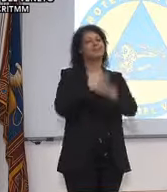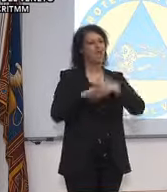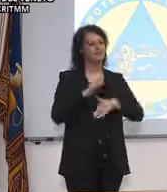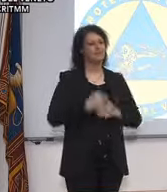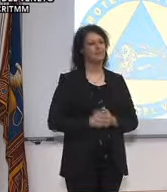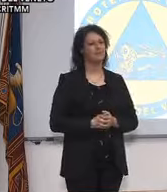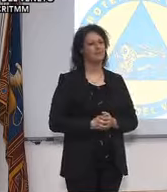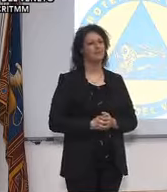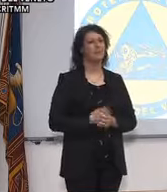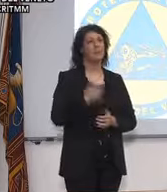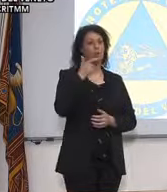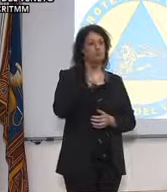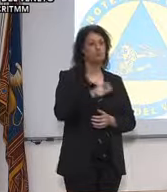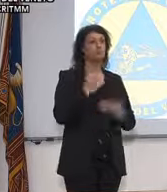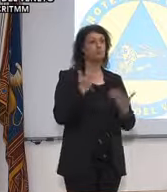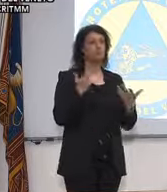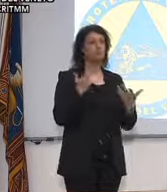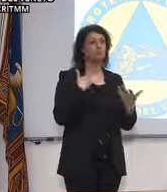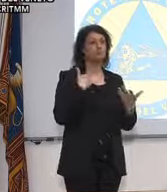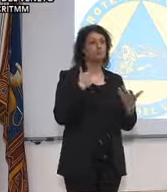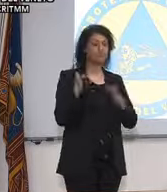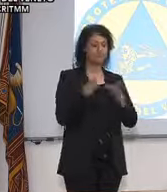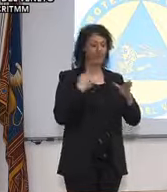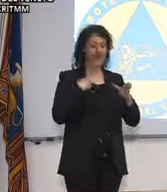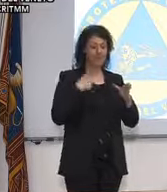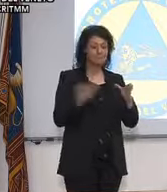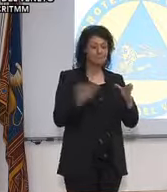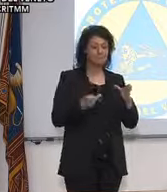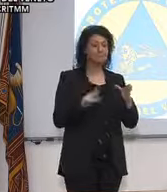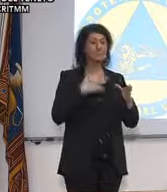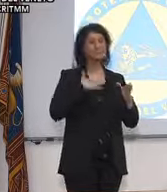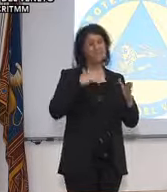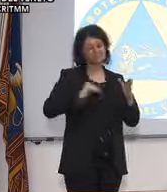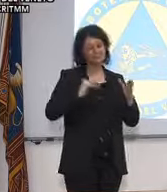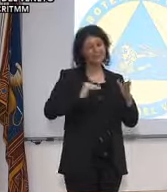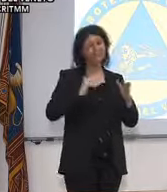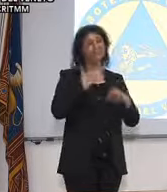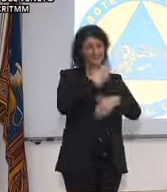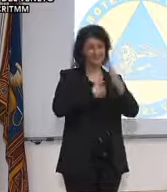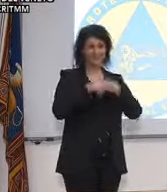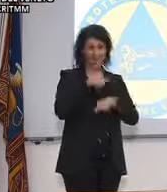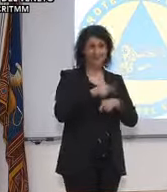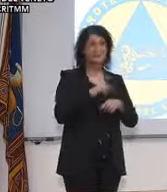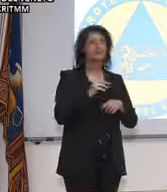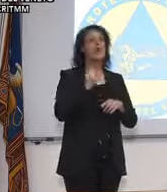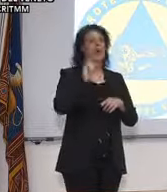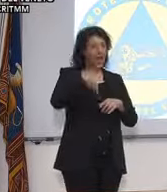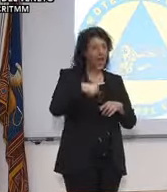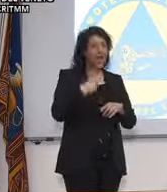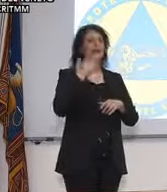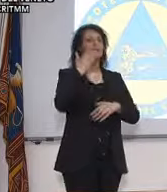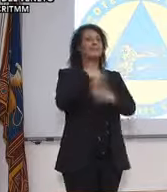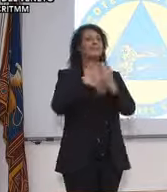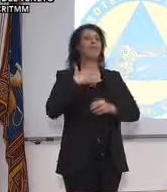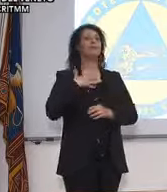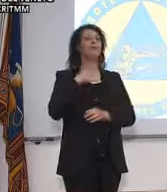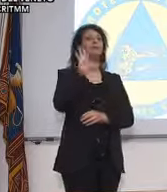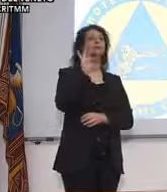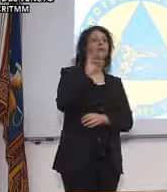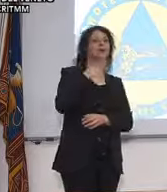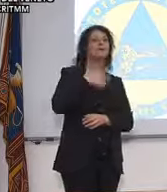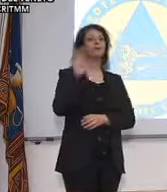una fascia oltre i bambini, quindi i piccolini, quindi insomma dopo il spoiler dell'obbligo, ma ci sono molti disabili sui 50-55